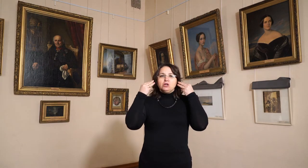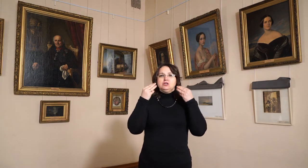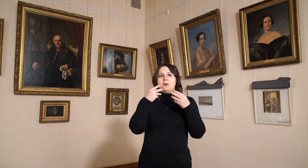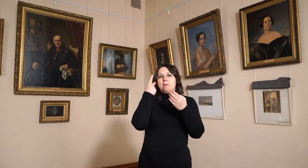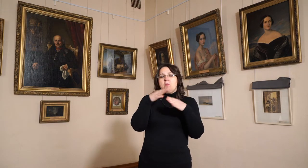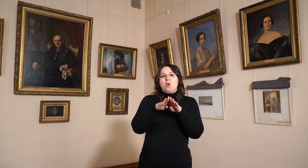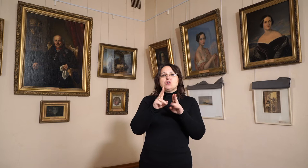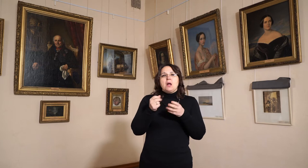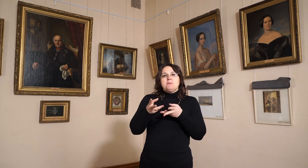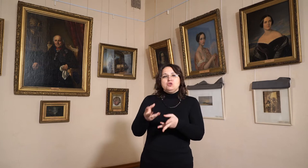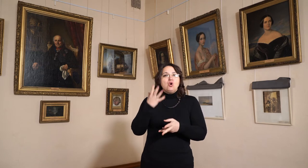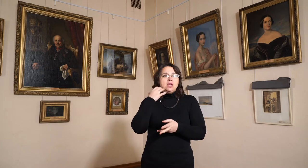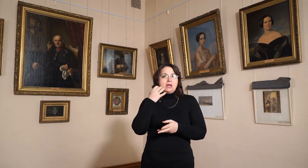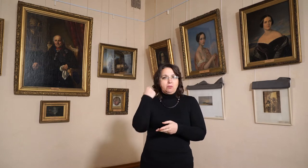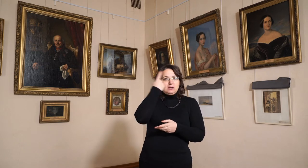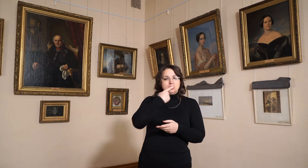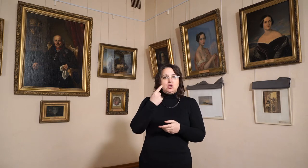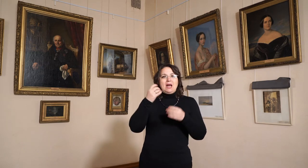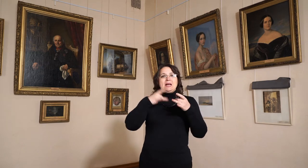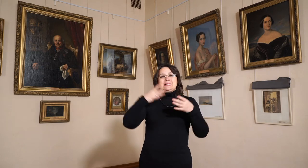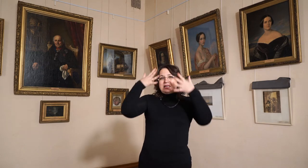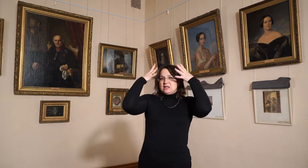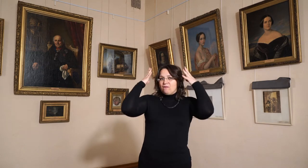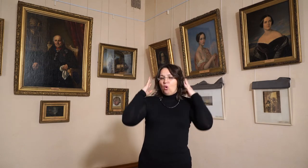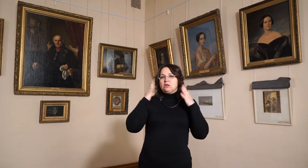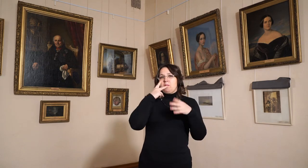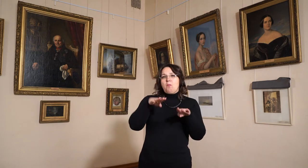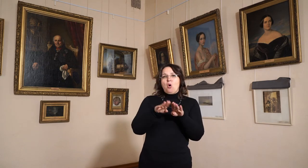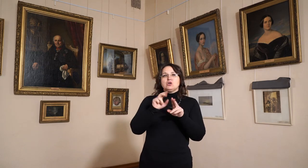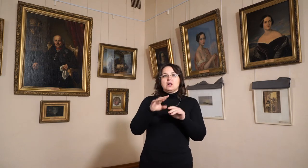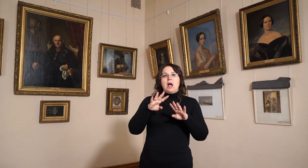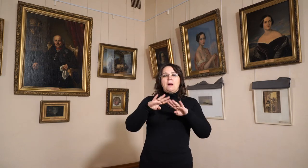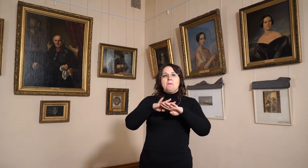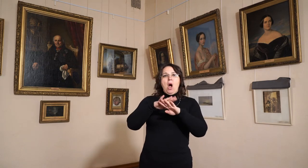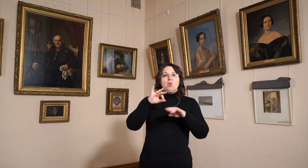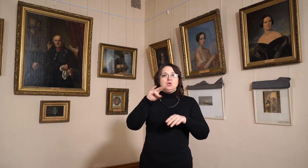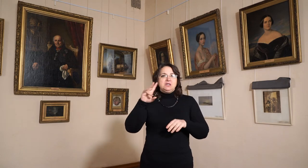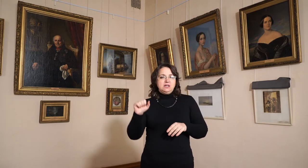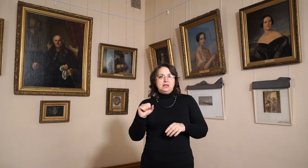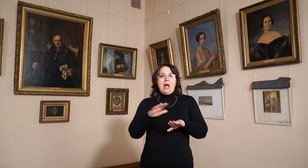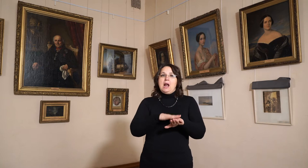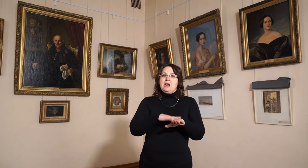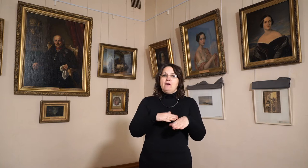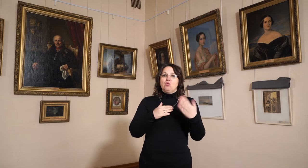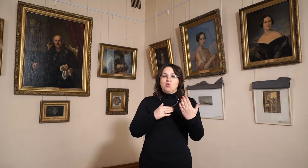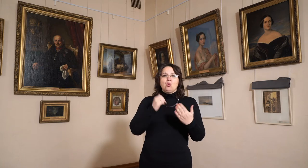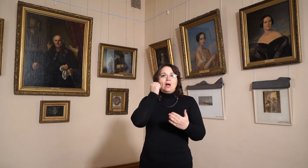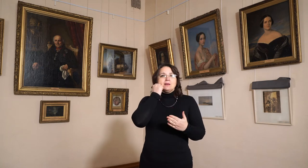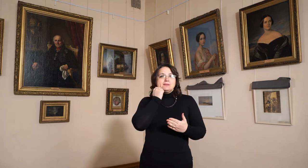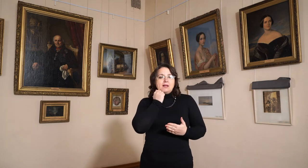лице, седые волосы, которые похожи на паутину, левую руку, старческую, несколько